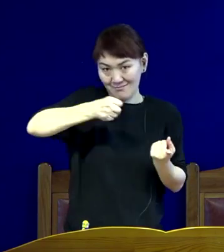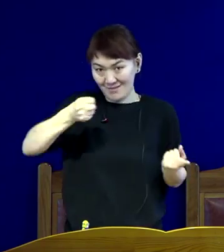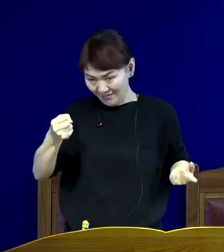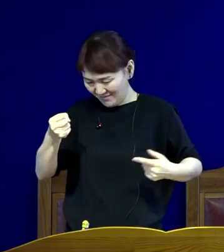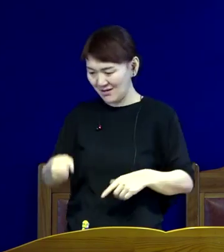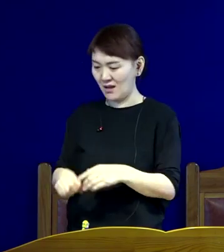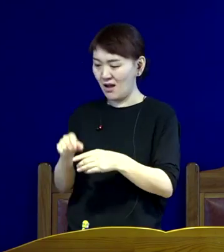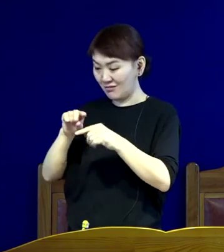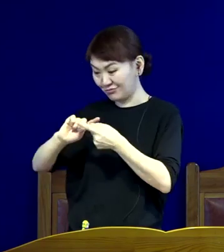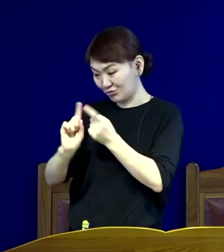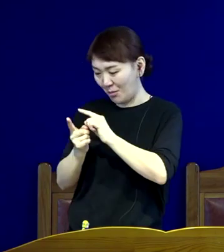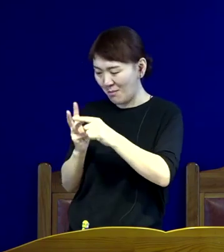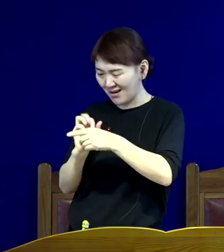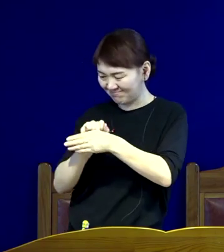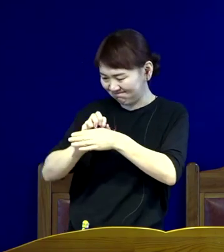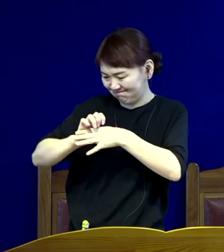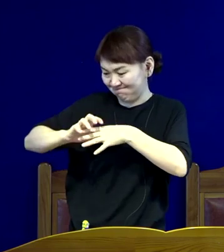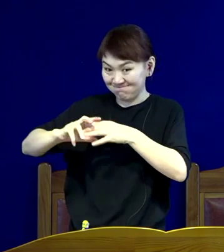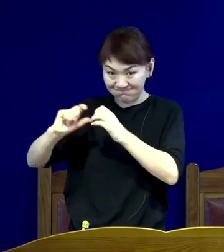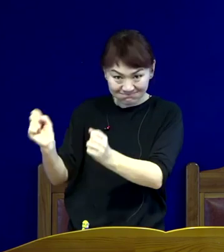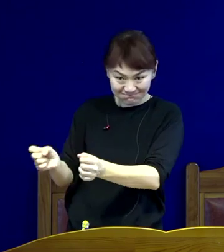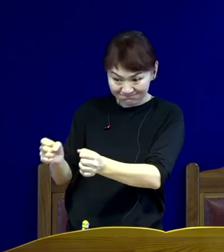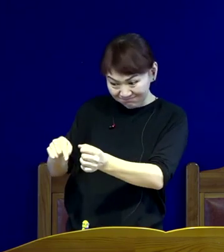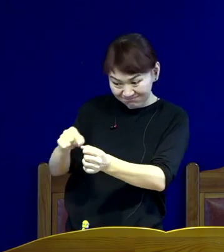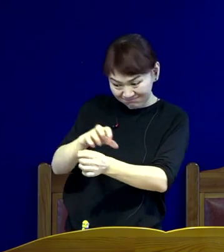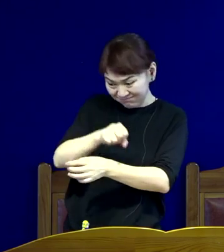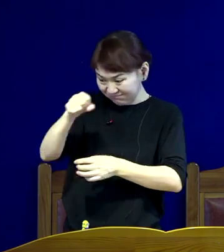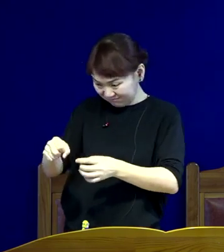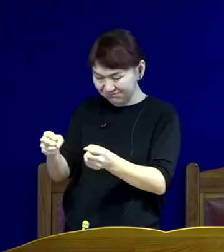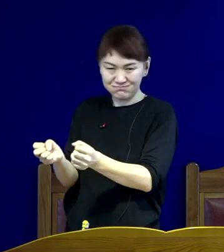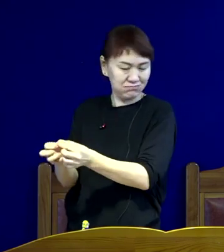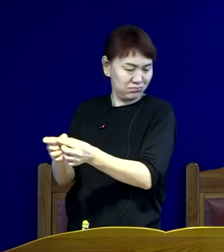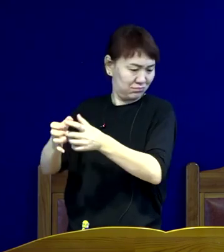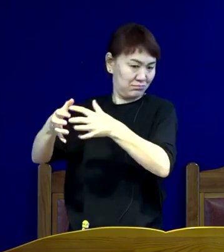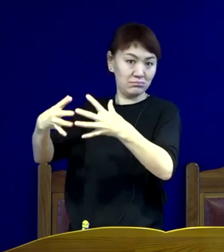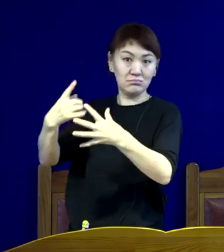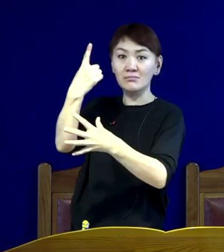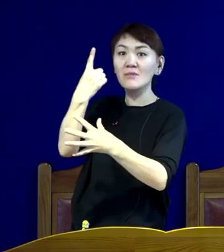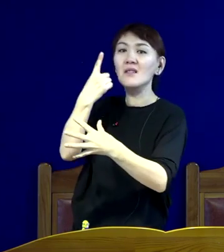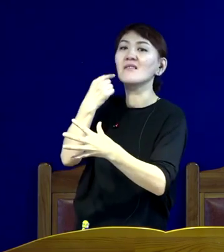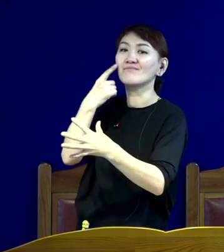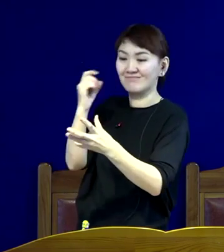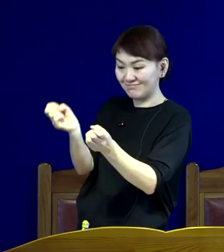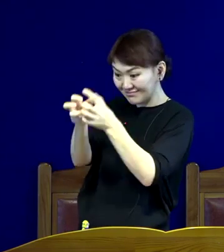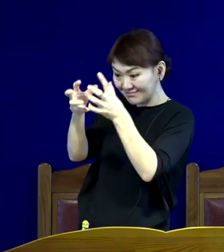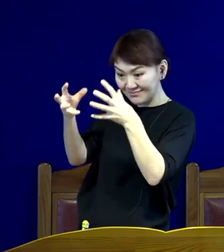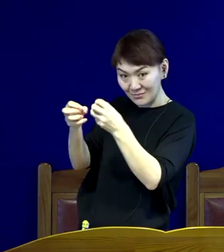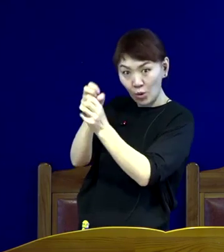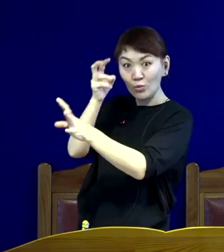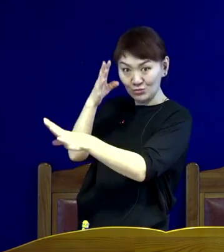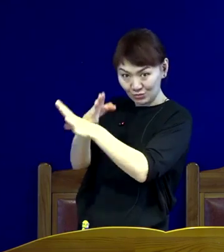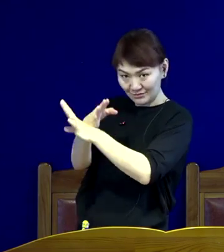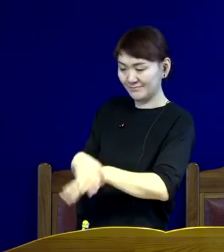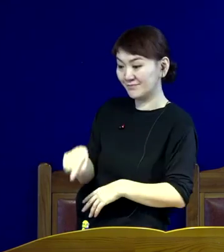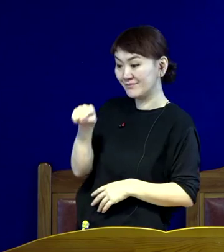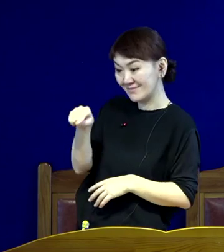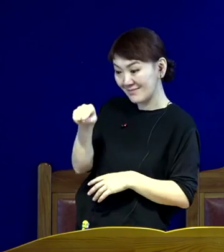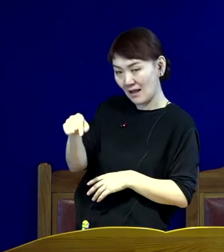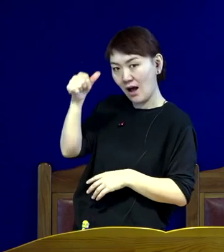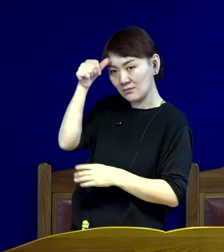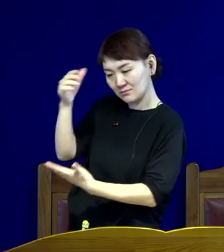여호와 하나님이 아담에게서 취하신 그 갈빗대로 여자를 만드시고 그를 아담에게로